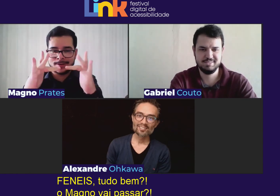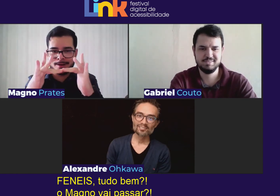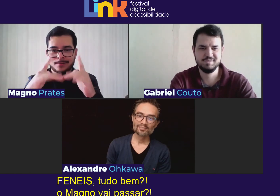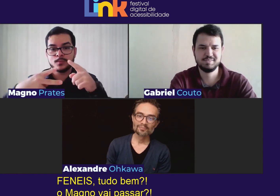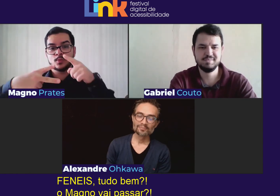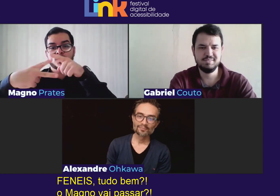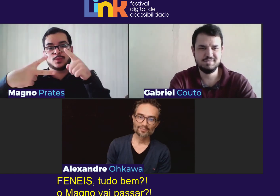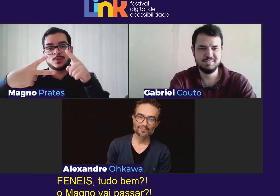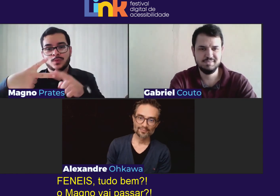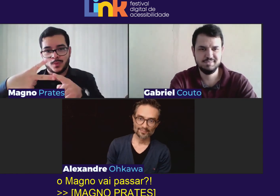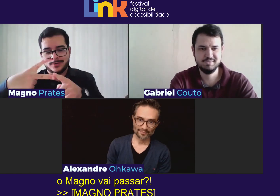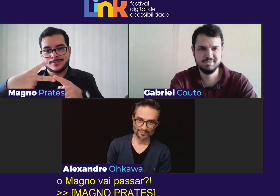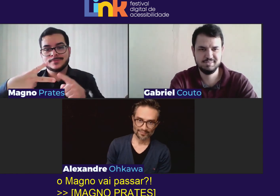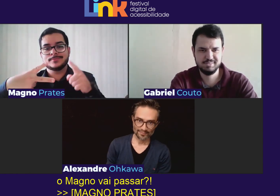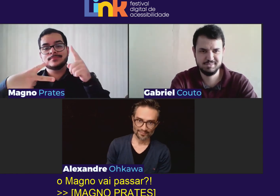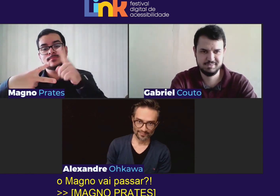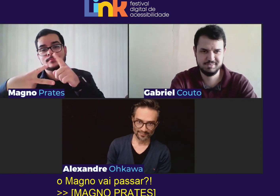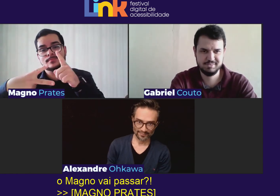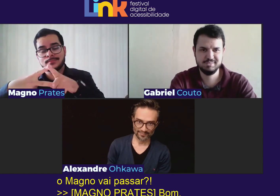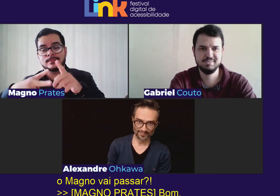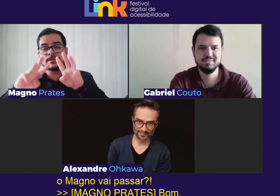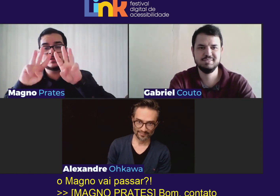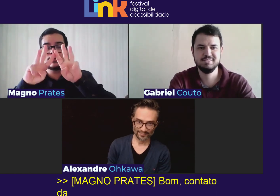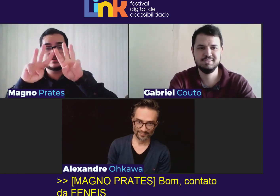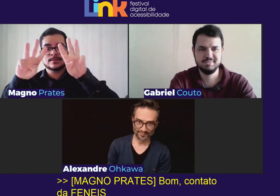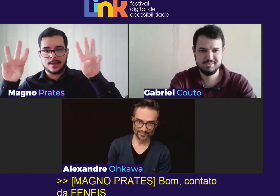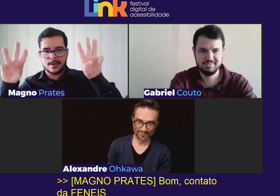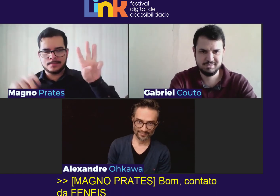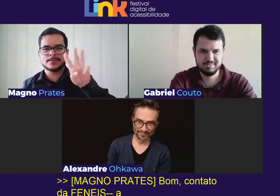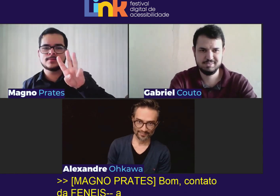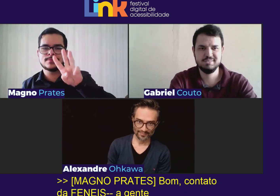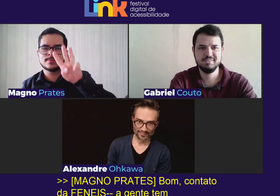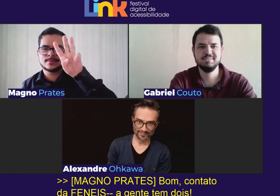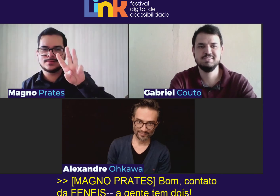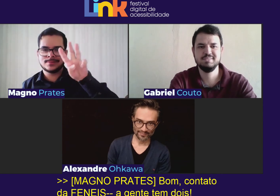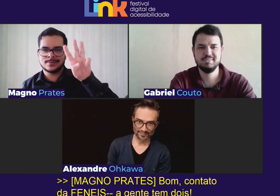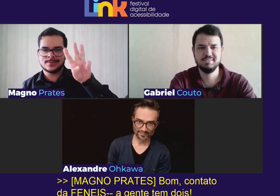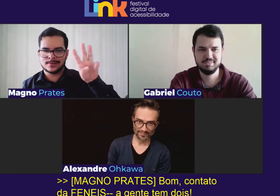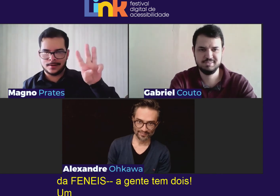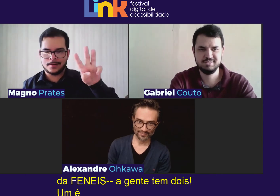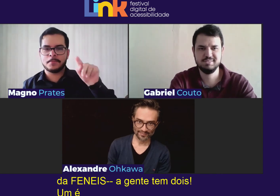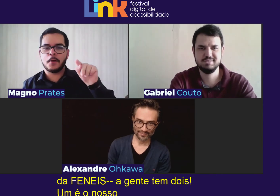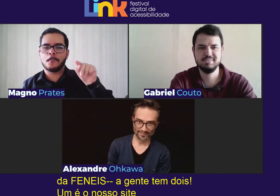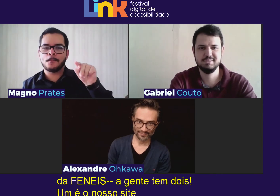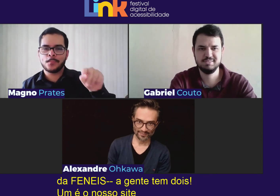Bom, o contato da FENEIS, a gente tem dois. Um é o nosso site, que é